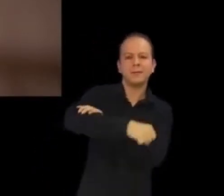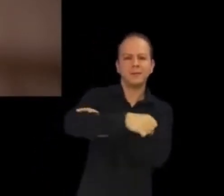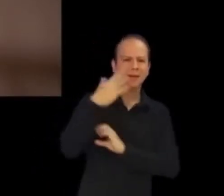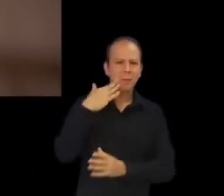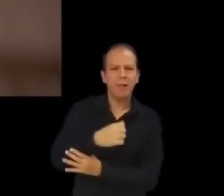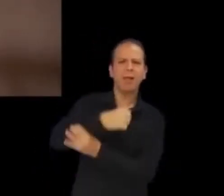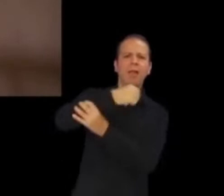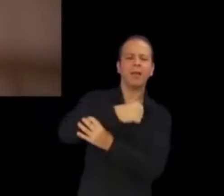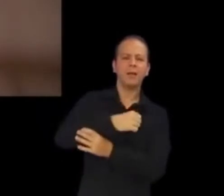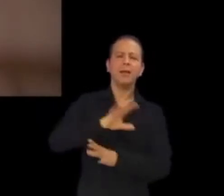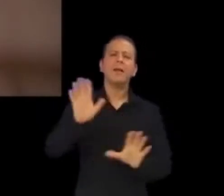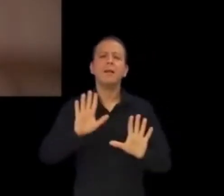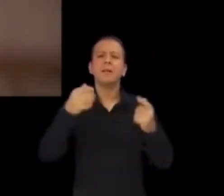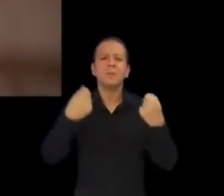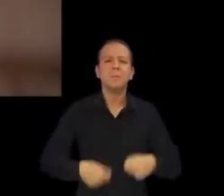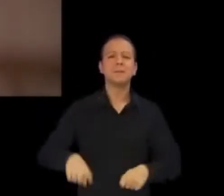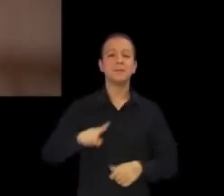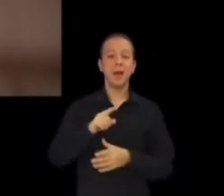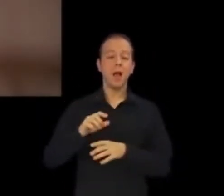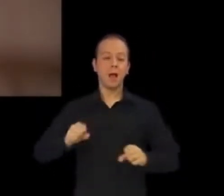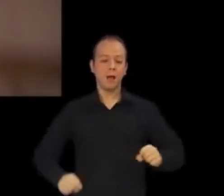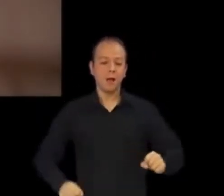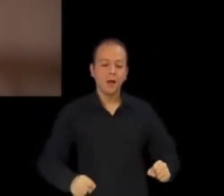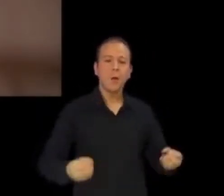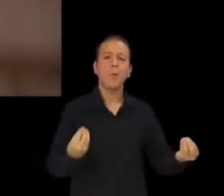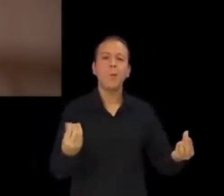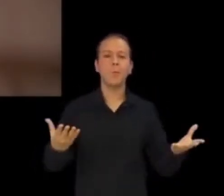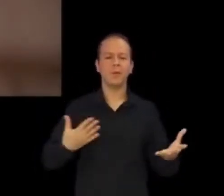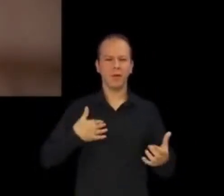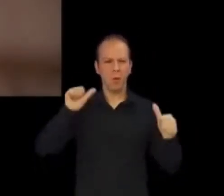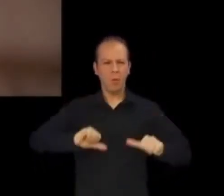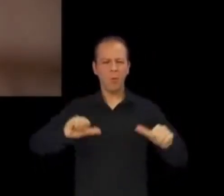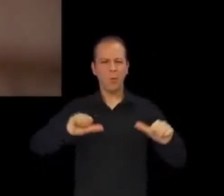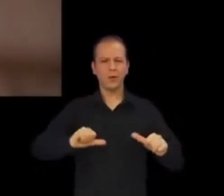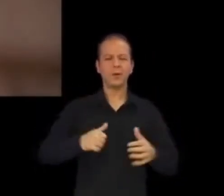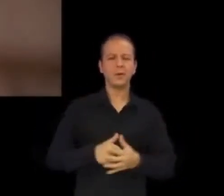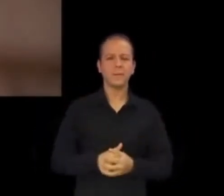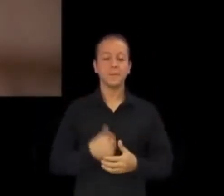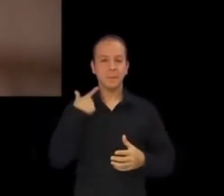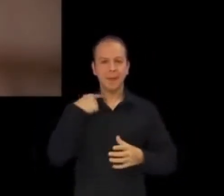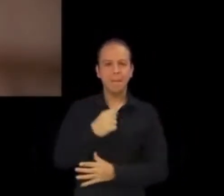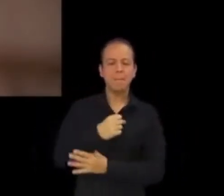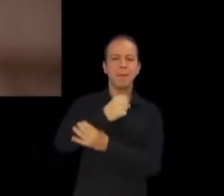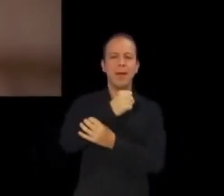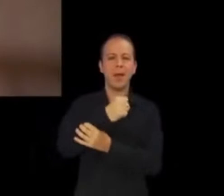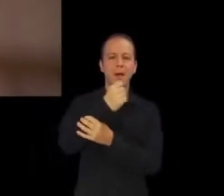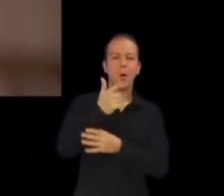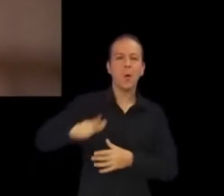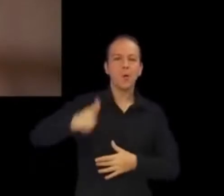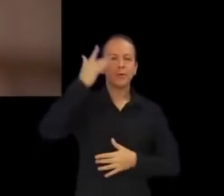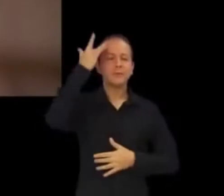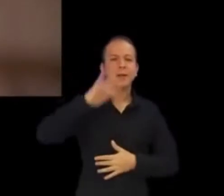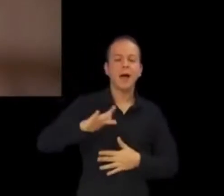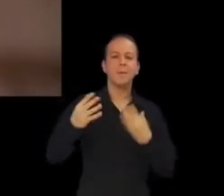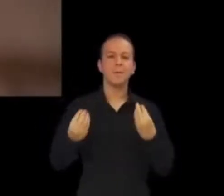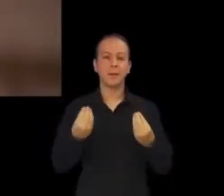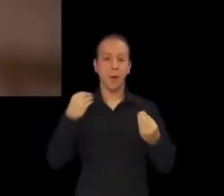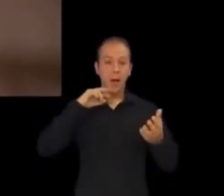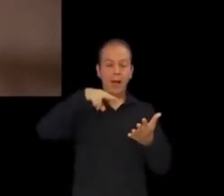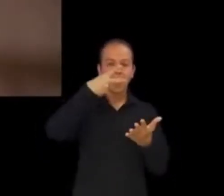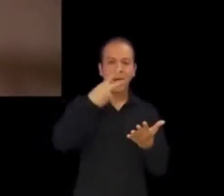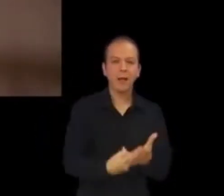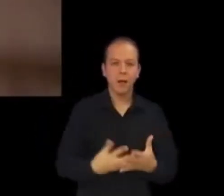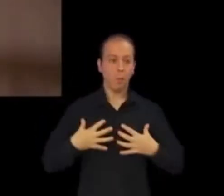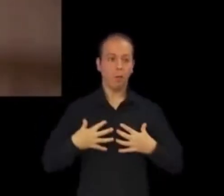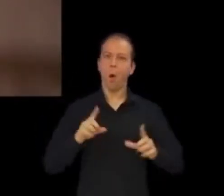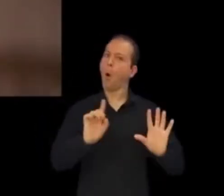levantam o braço, só que eles levantam o braço. Aí eu falo, mas eu preciso do braço pra baixar, né? Aí eles... Pega aqui, aí o outro não sabe,